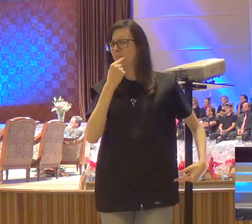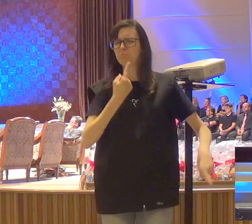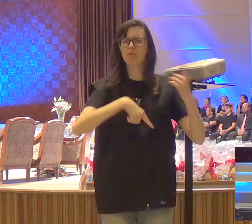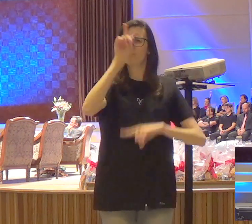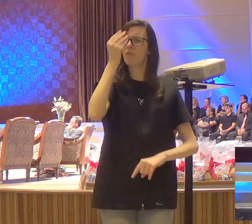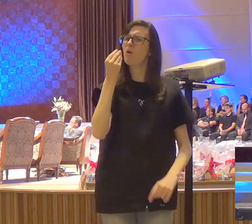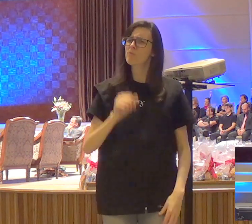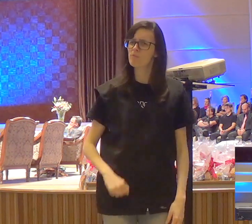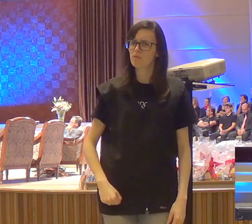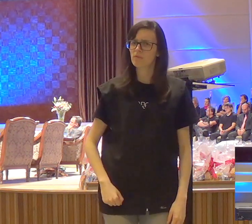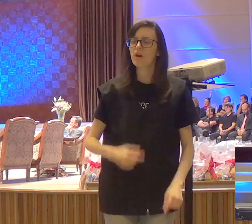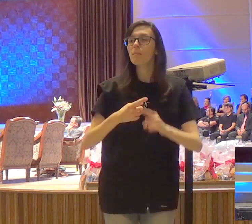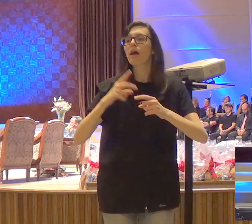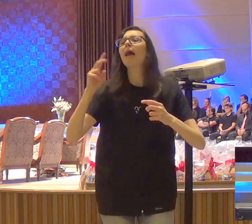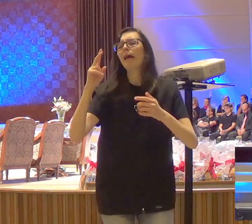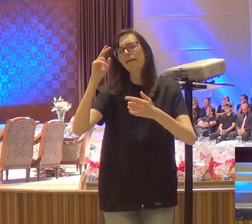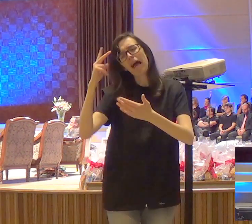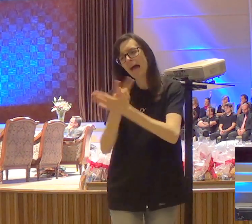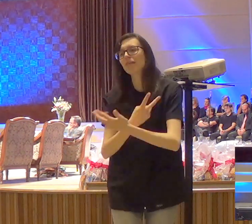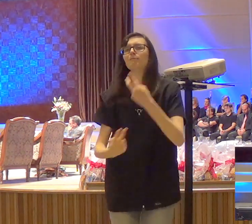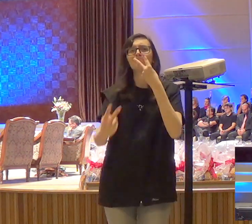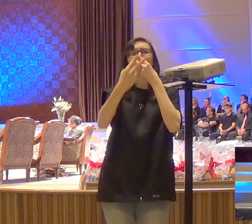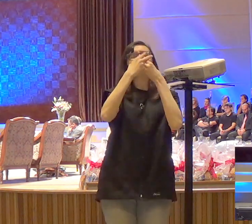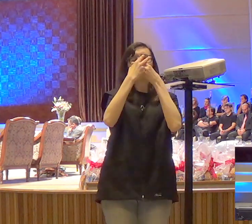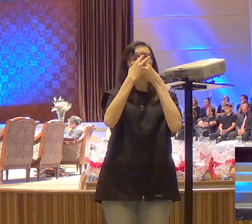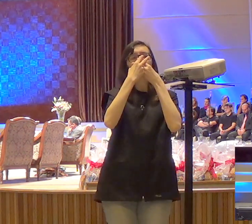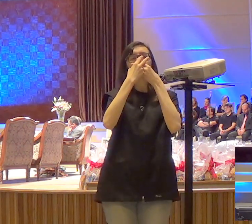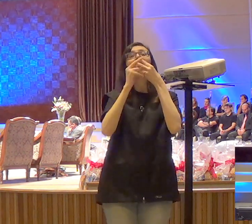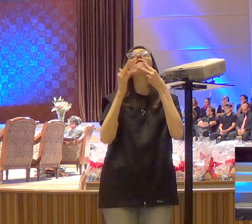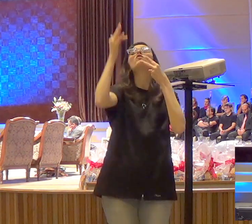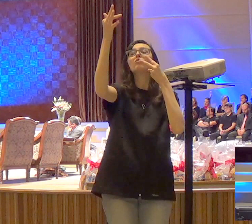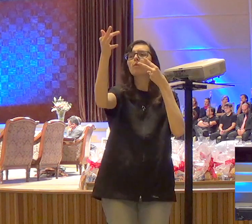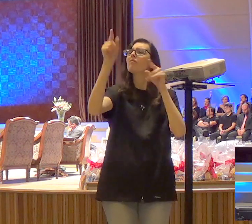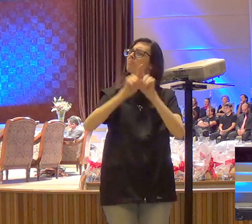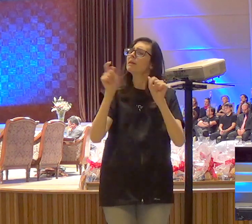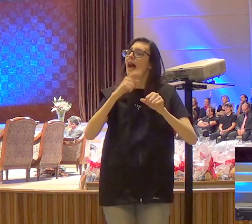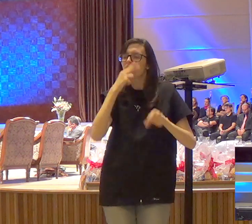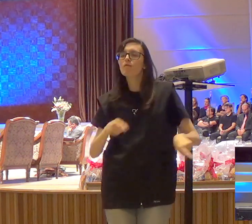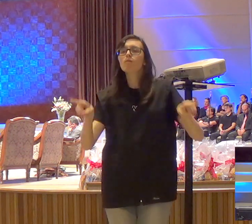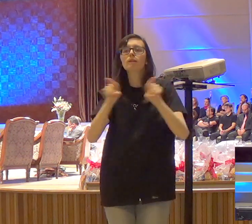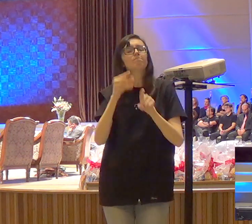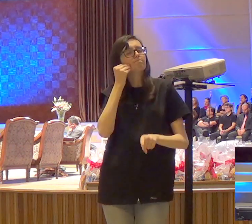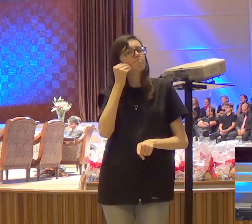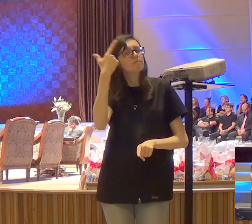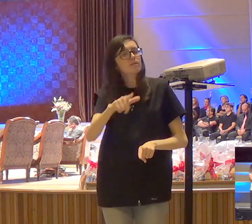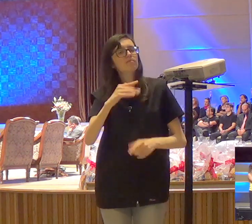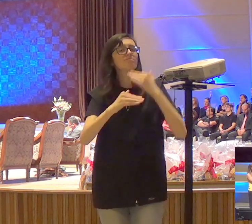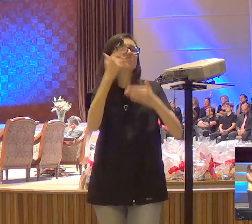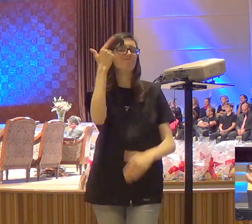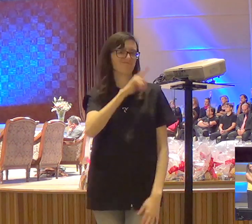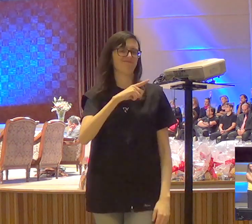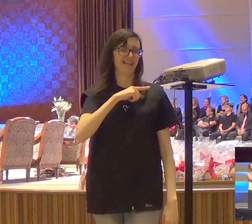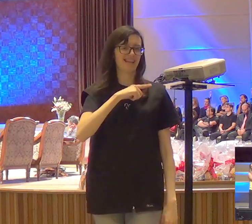As pessoas que vão para a prisão são capazes de serem bem-sucedidas. If they are loved back into the community by the